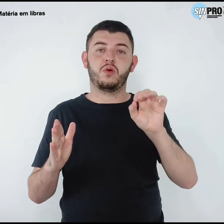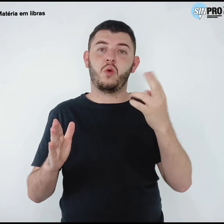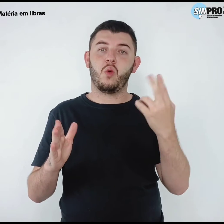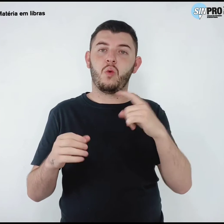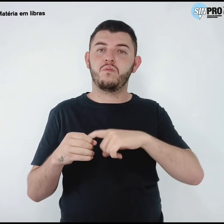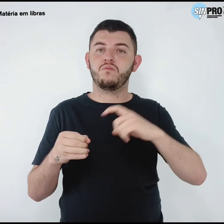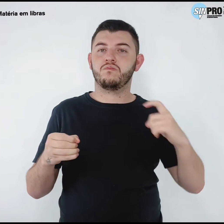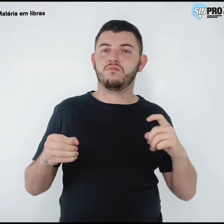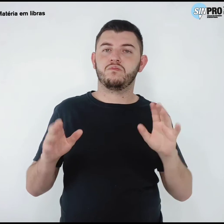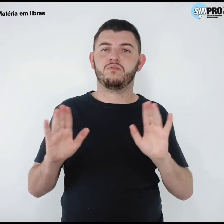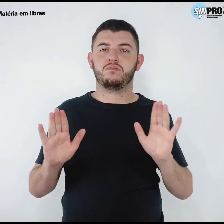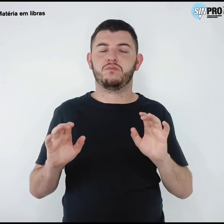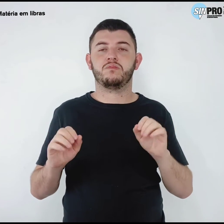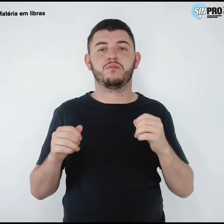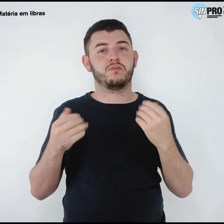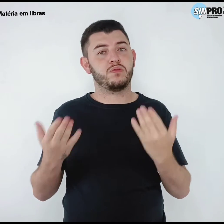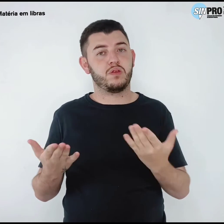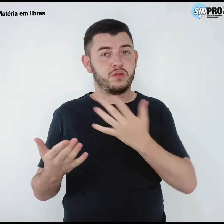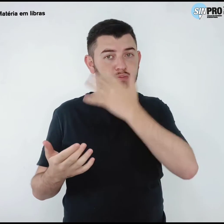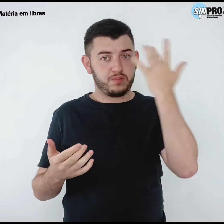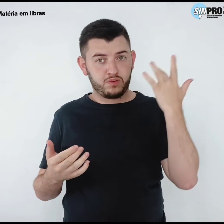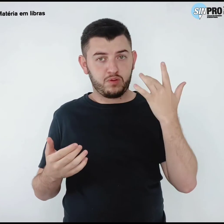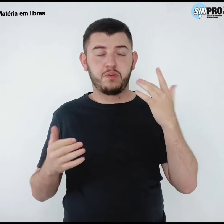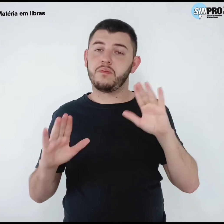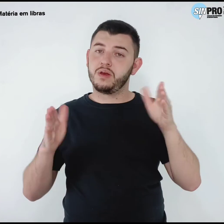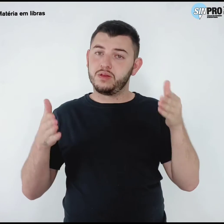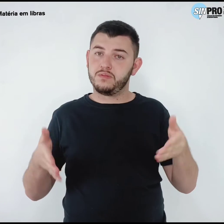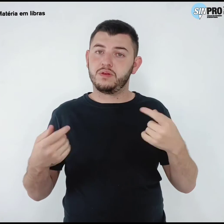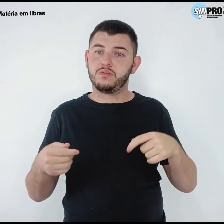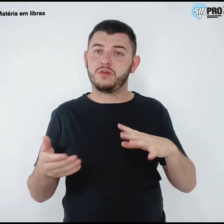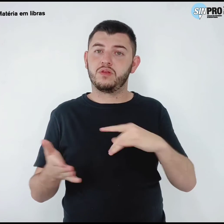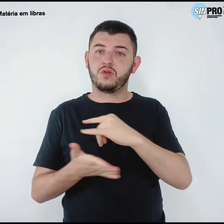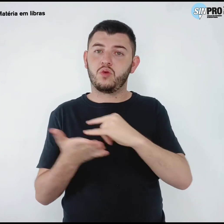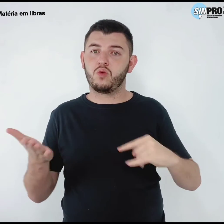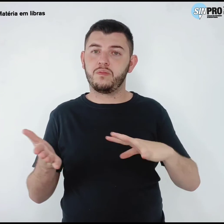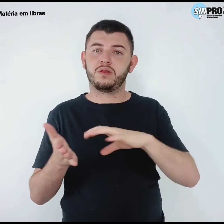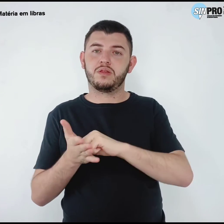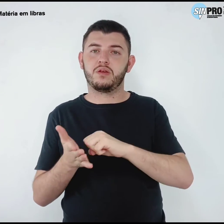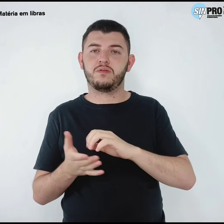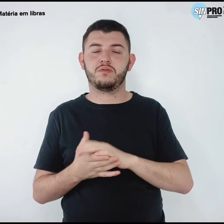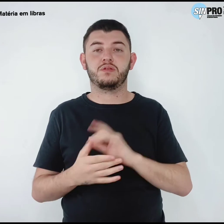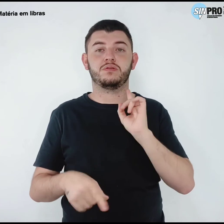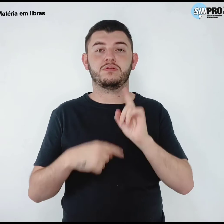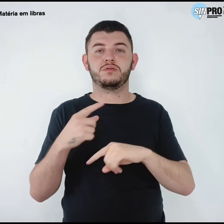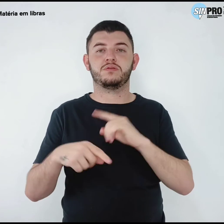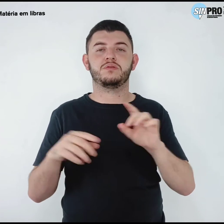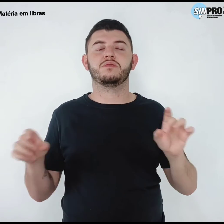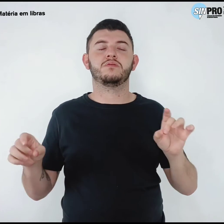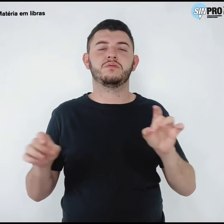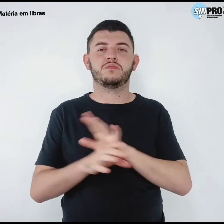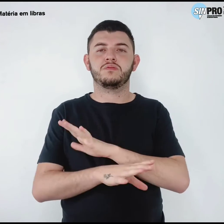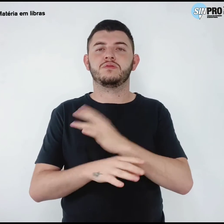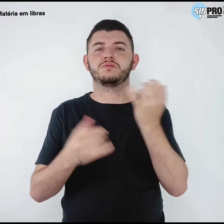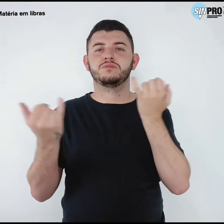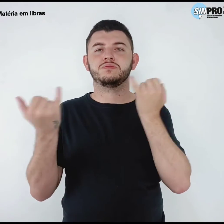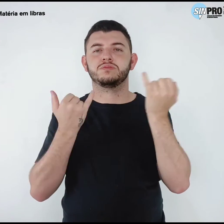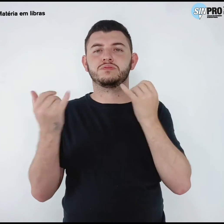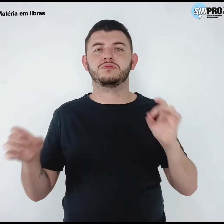participante, é preciso salvar o documento. Após o preenchimento de todas as